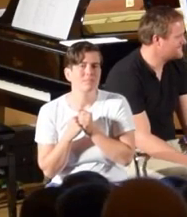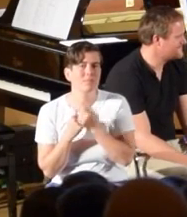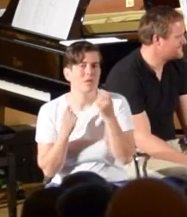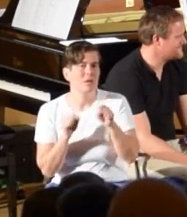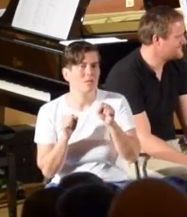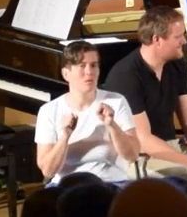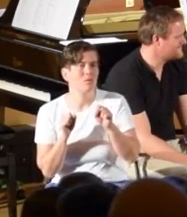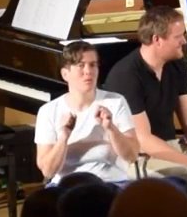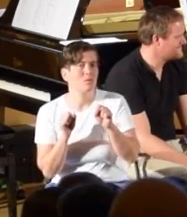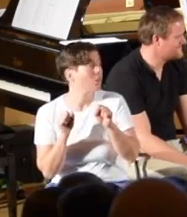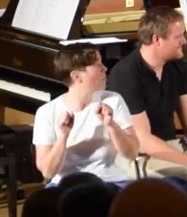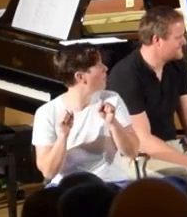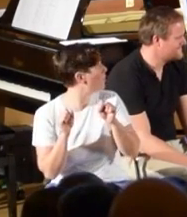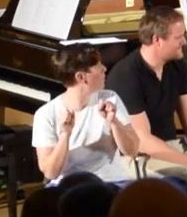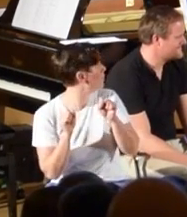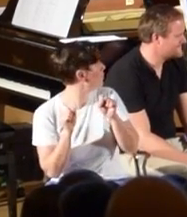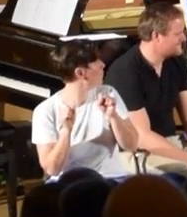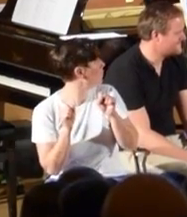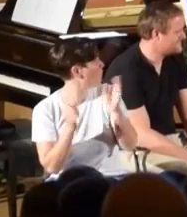bitten.